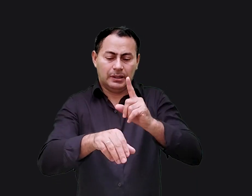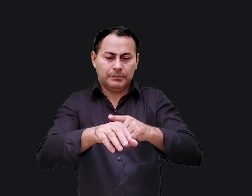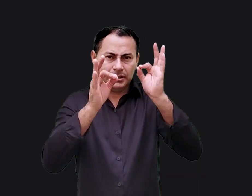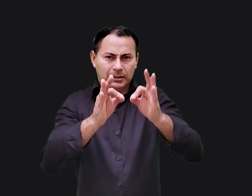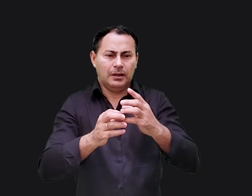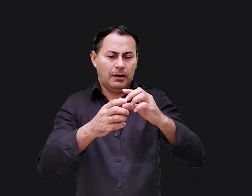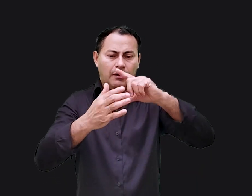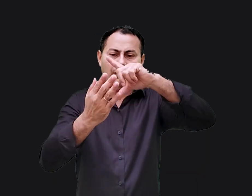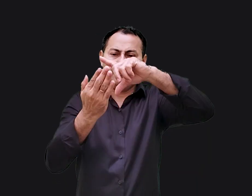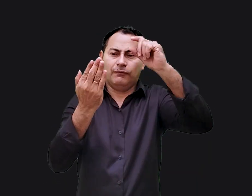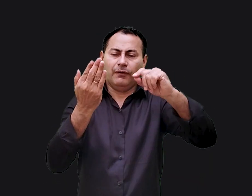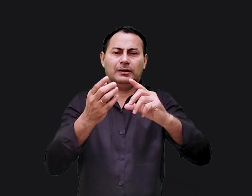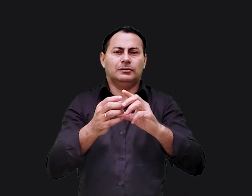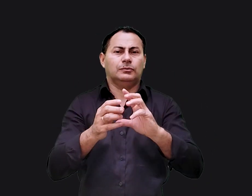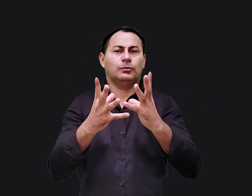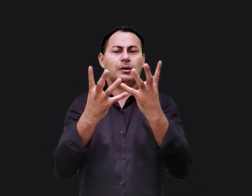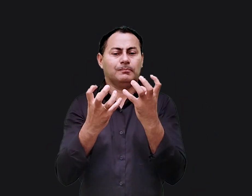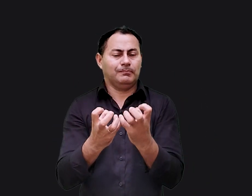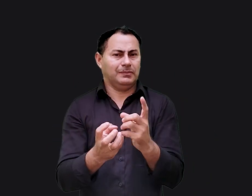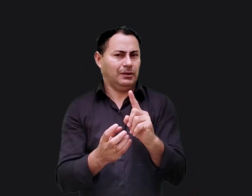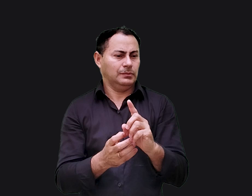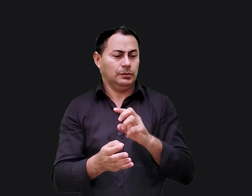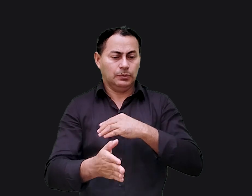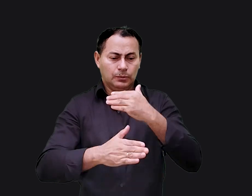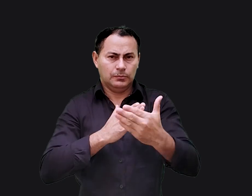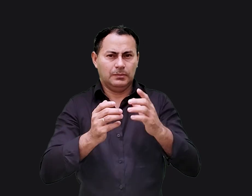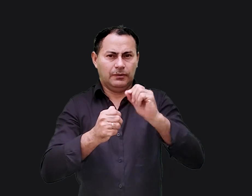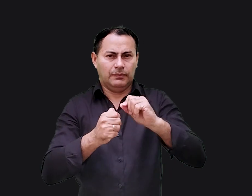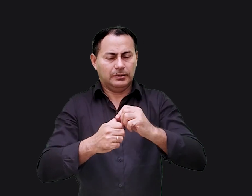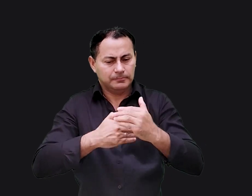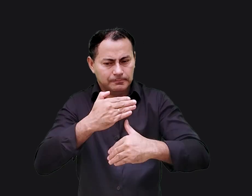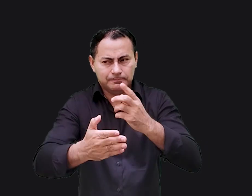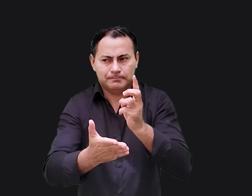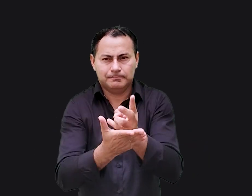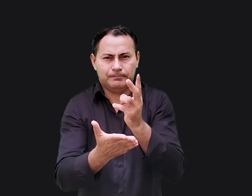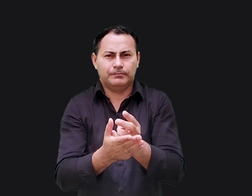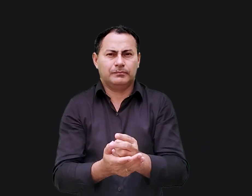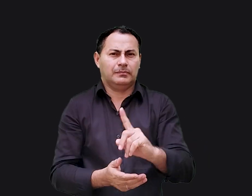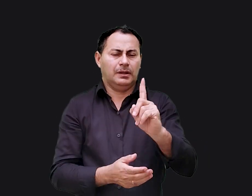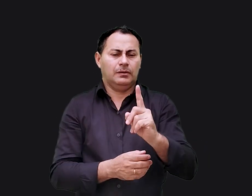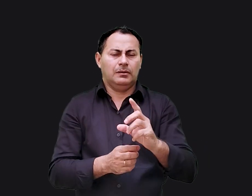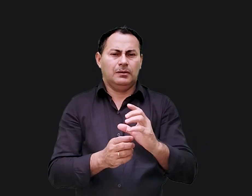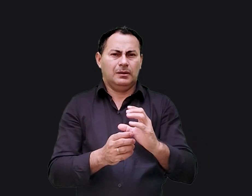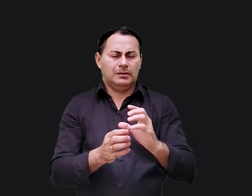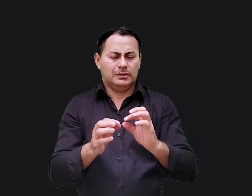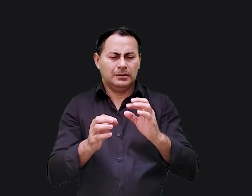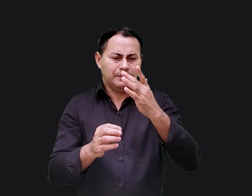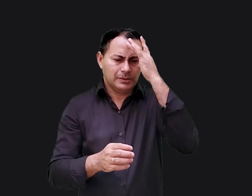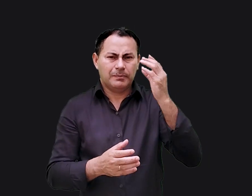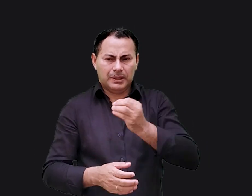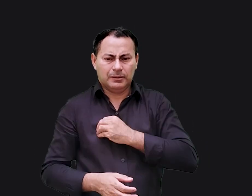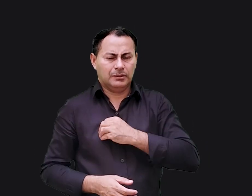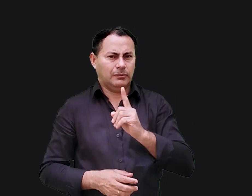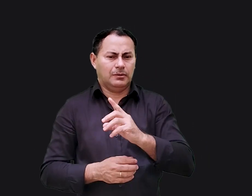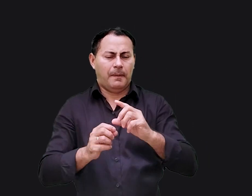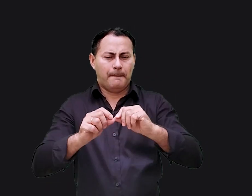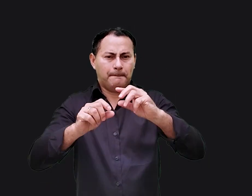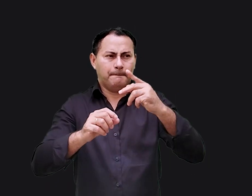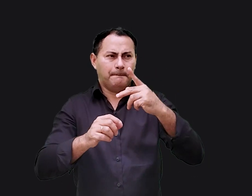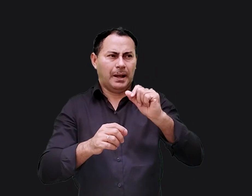tempo certo e suas folhas não murcham. Tudo o que ele faz prospera. Não é o caso dos ímpios. São como a palha que o